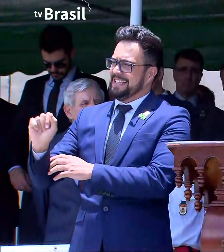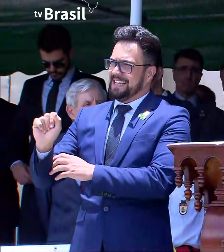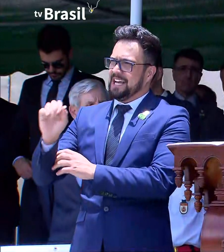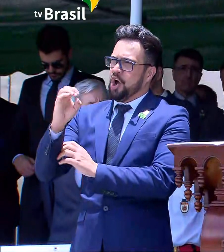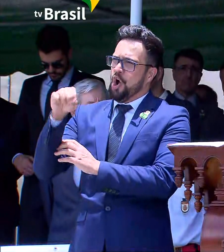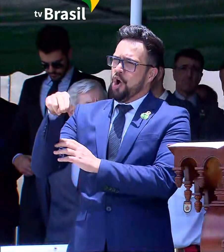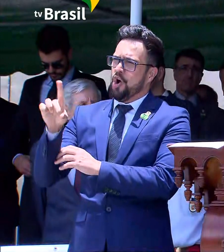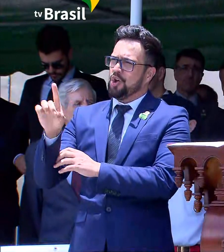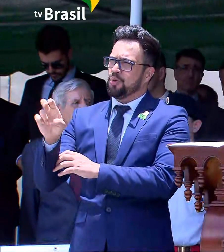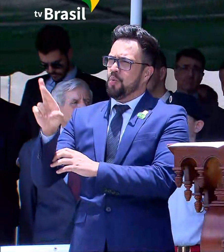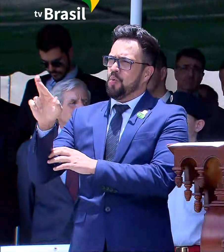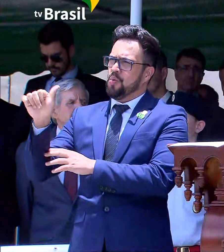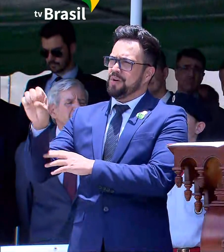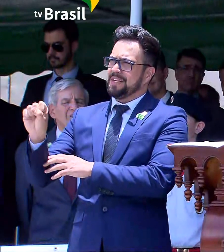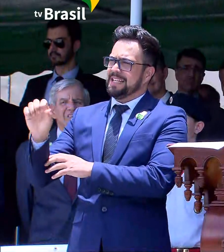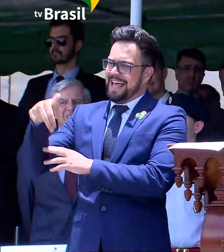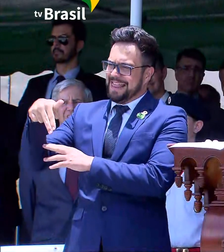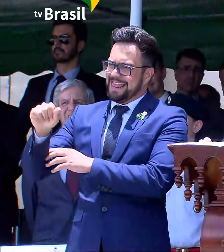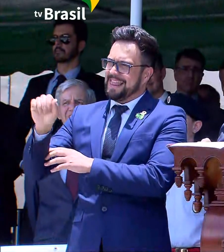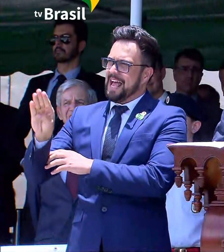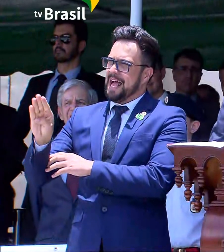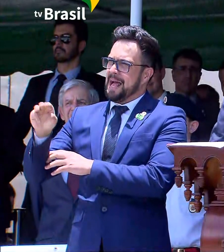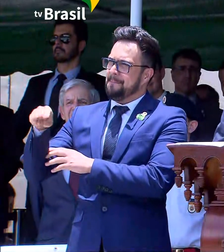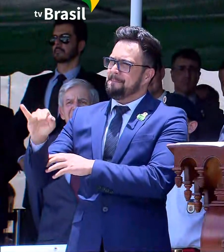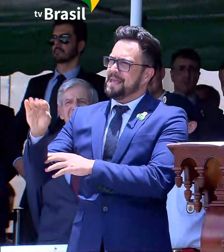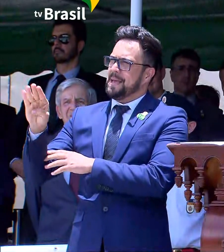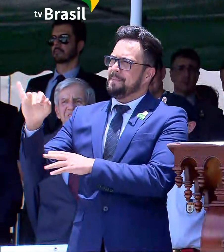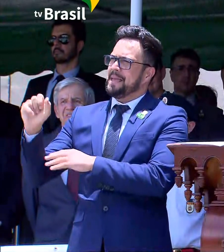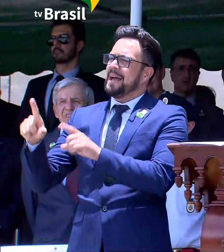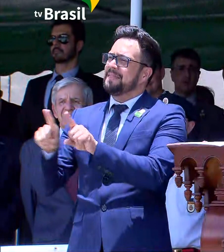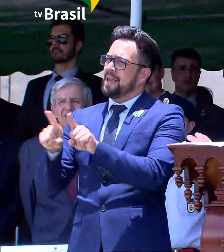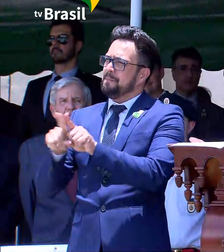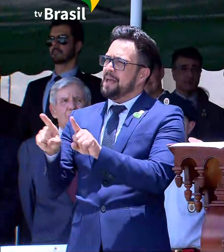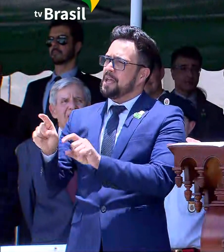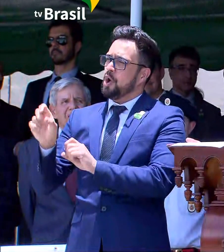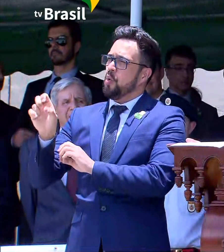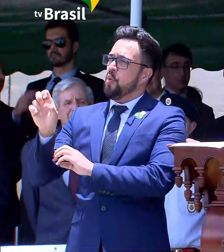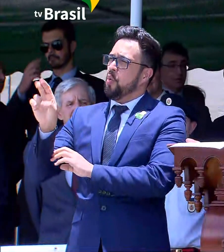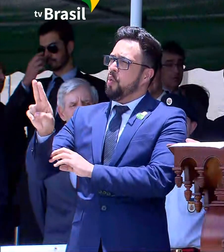Honduras, Namíbia e Paraguai.